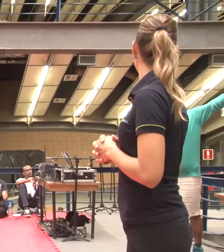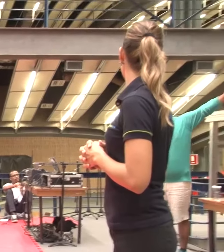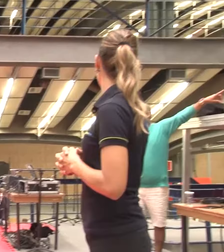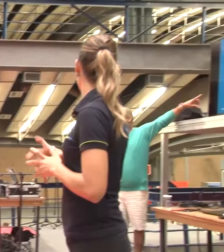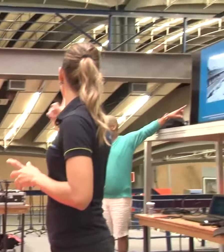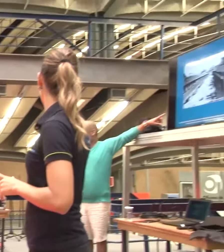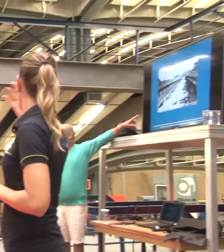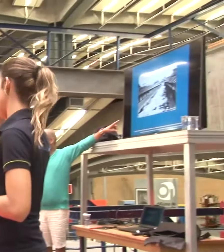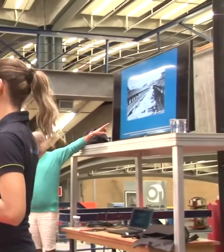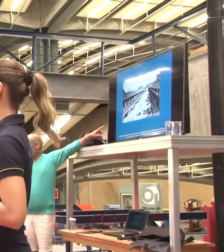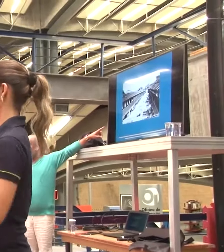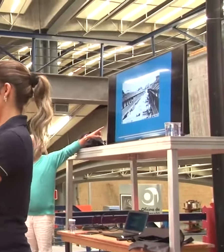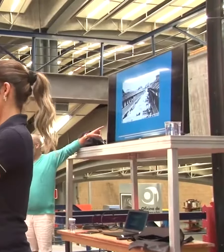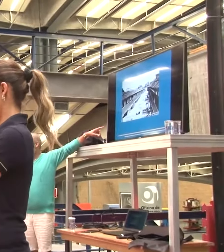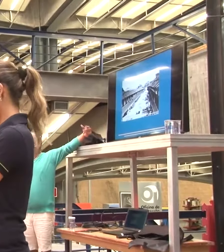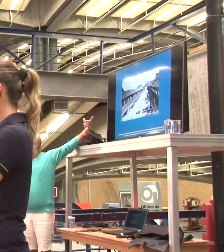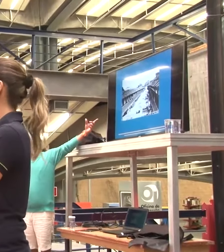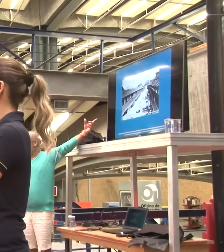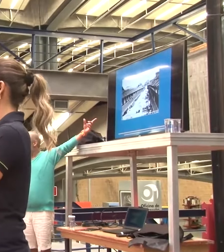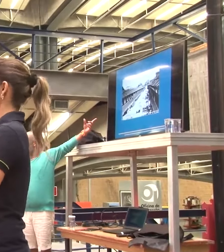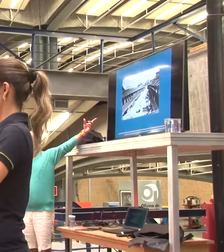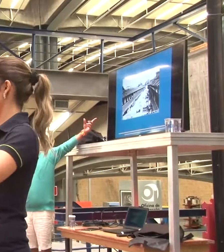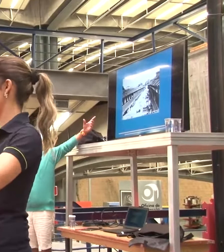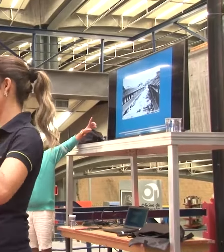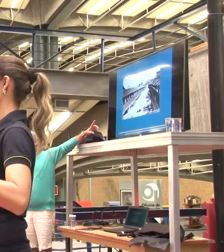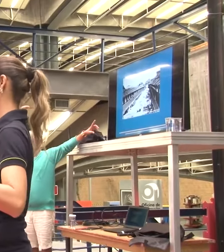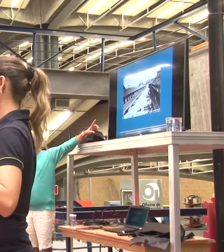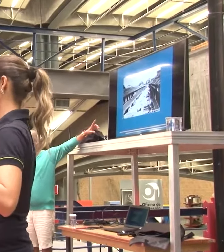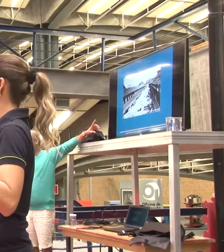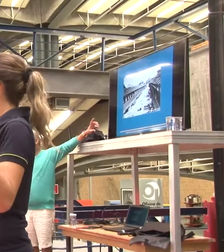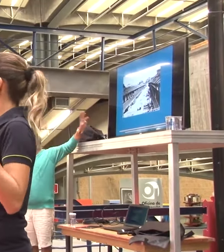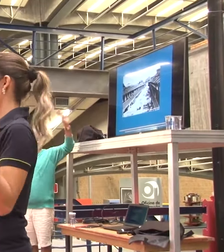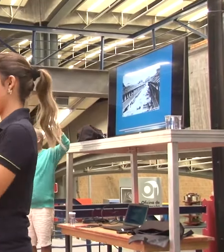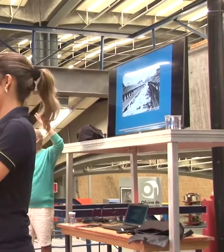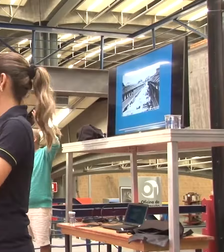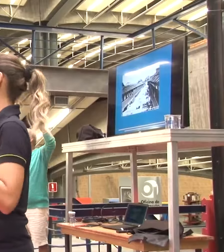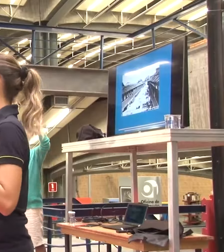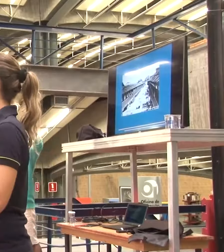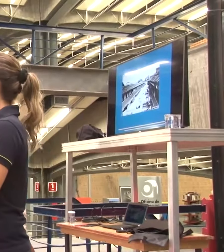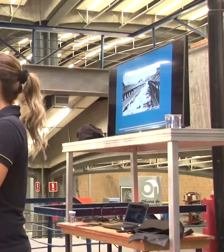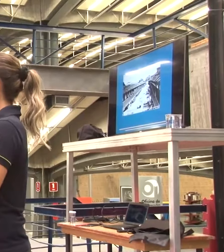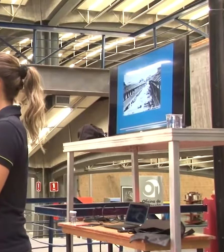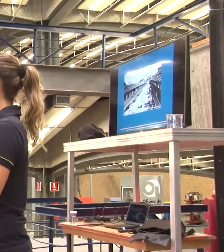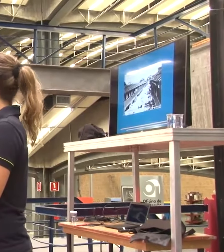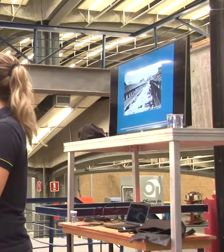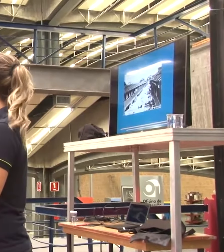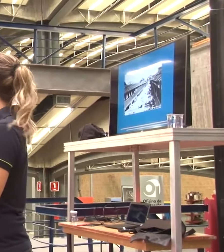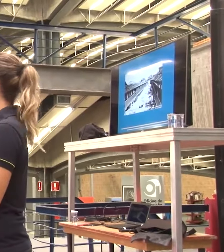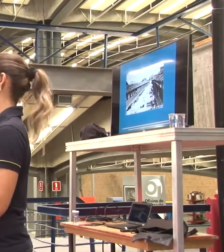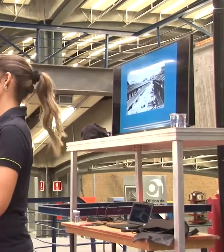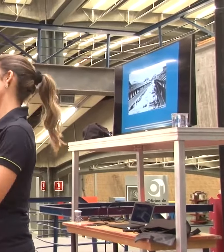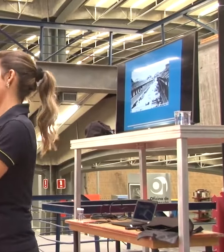A população mais pobre morou aqui, um dia, já não mora mais. Porque isso é